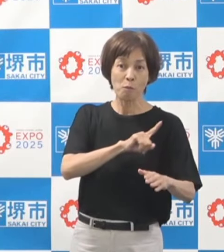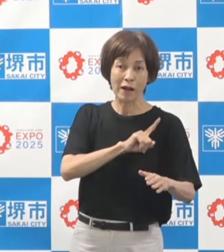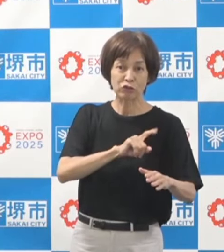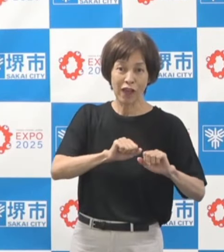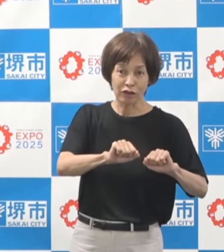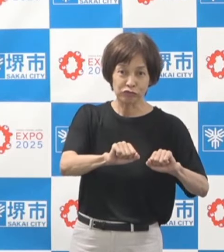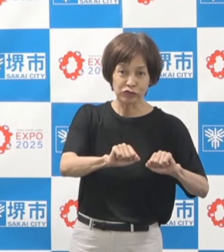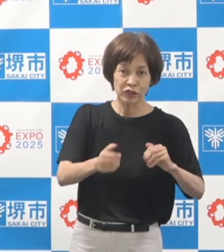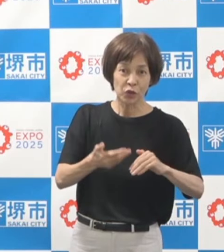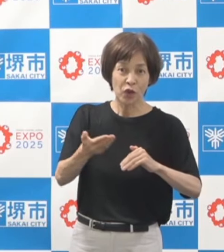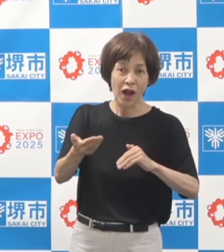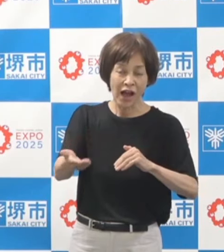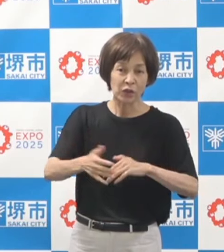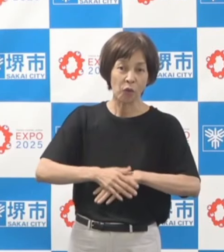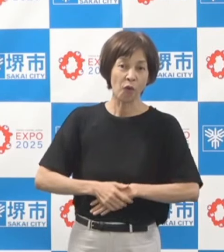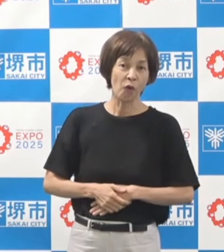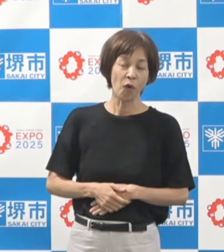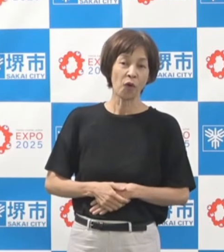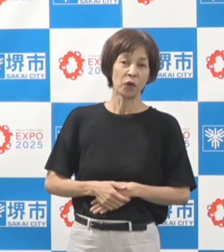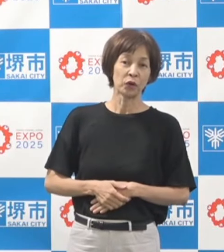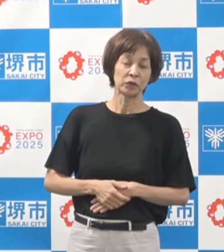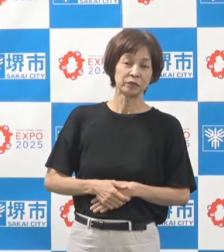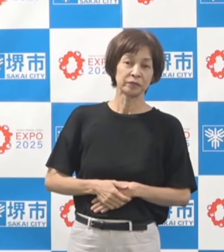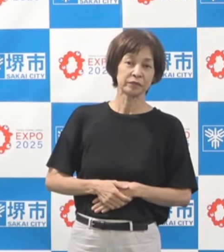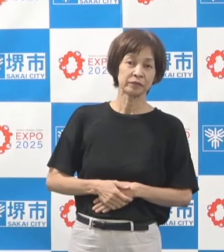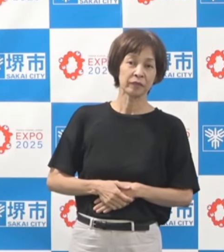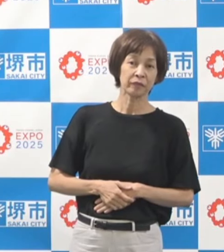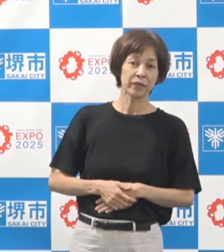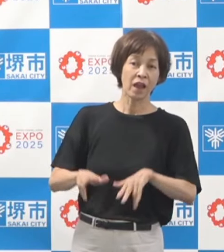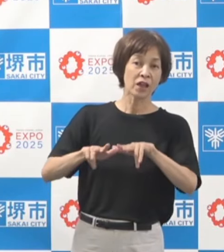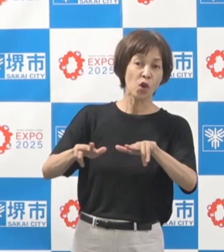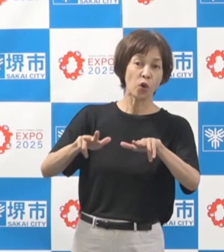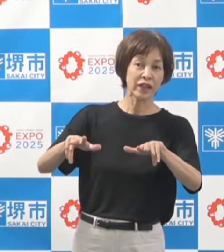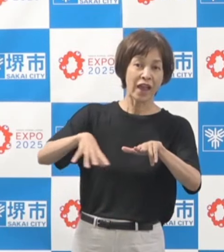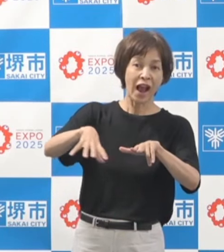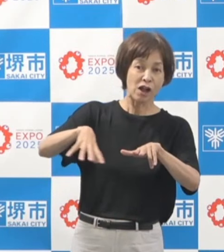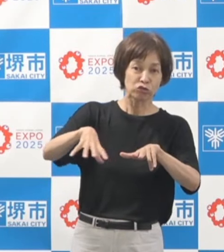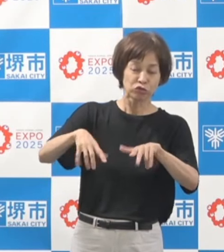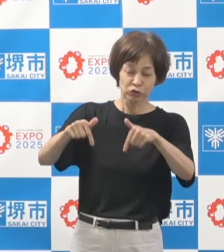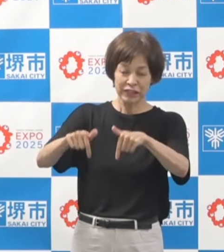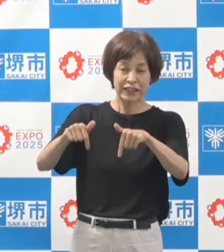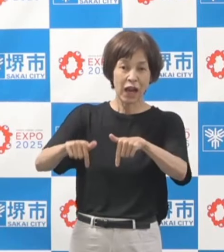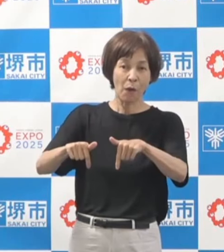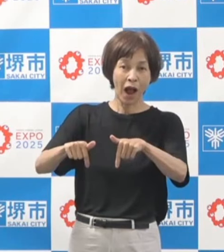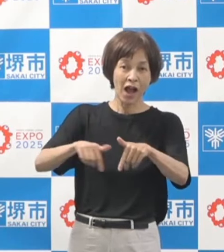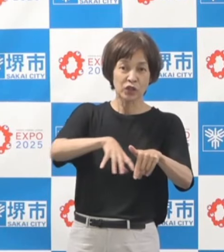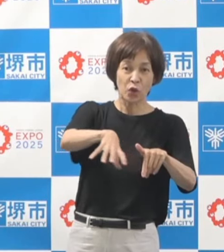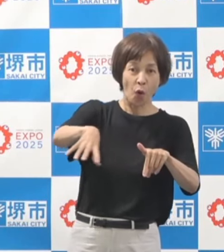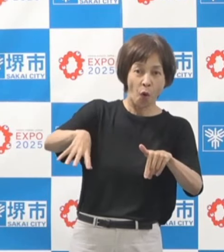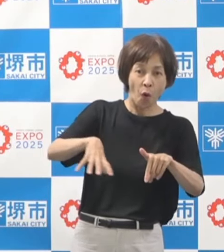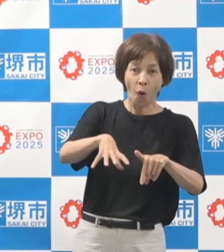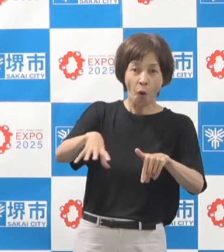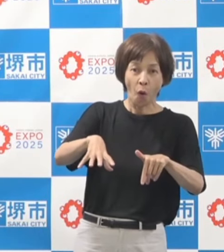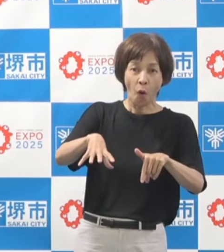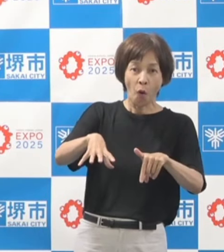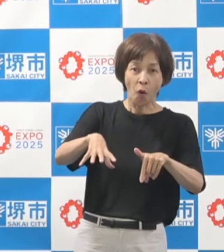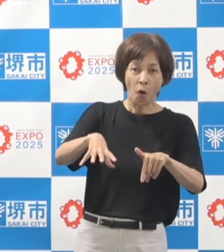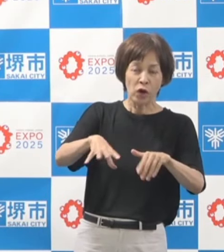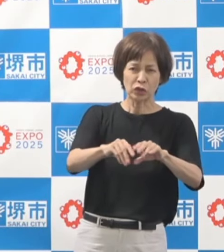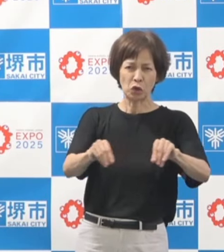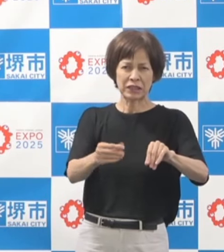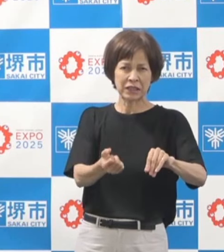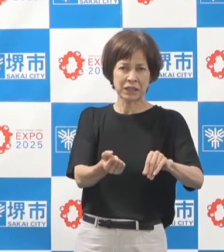ろいろ議事部方の方にお話を伺っているとですね、行政外区西側ゾーン、ここはですね、要するに地権者が非常にこ